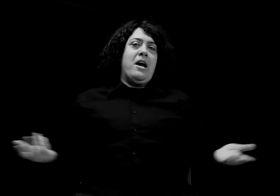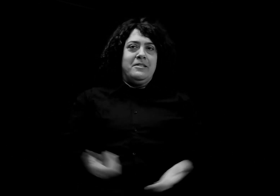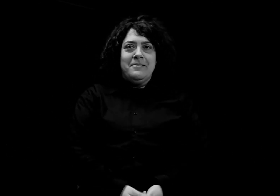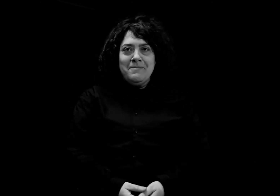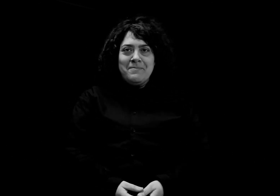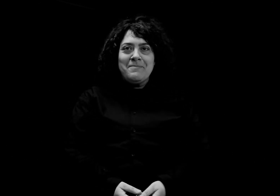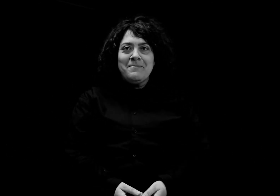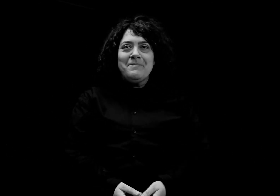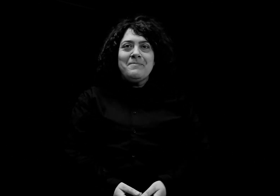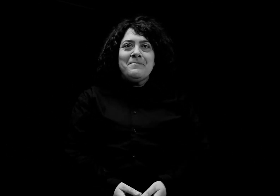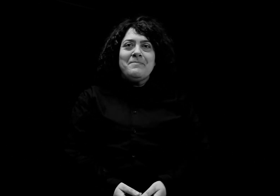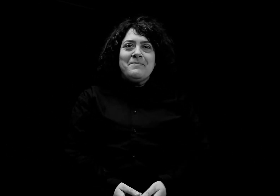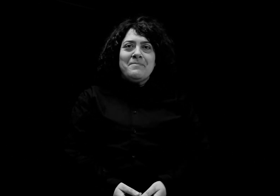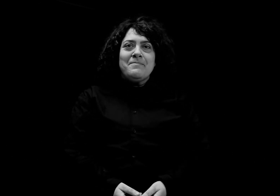remo il titolo a roma